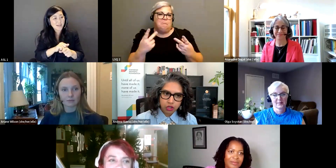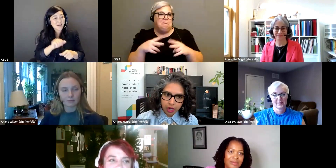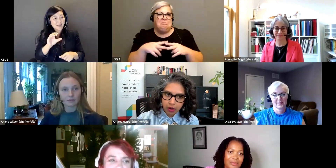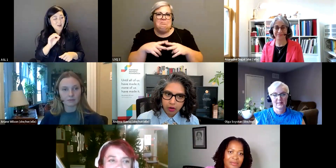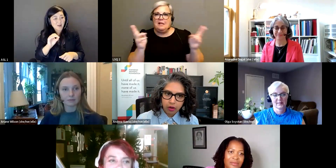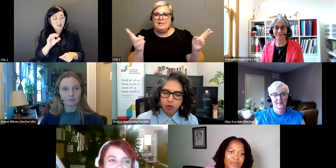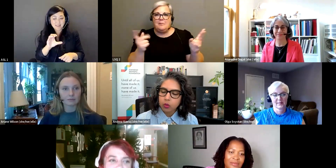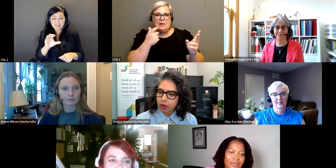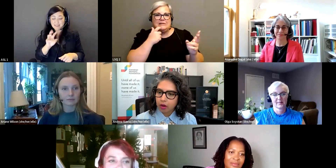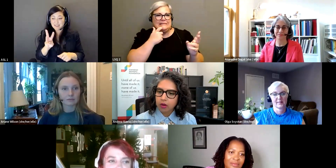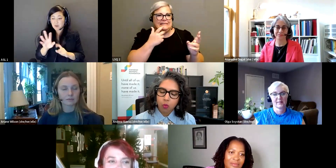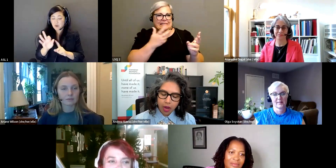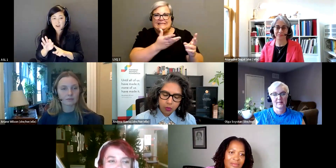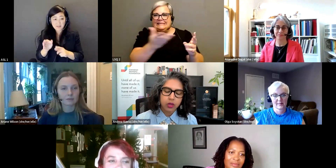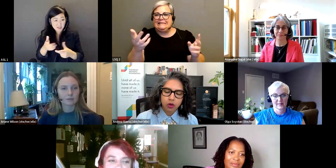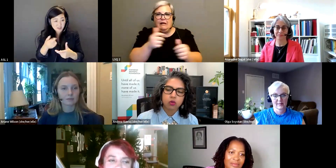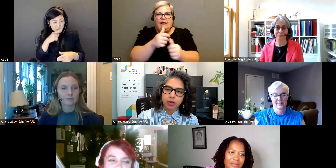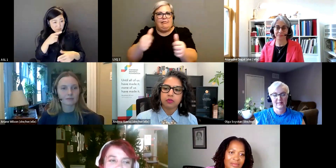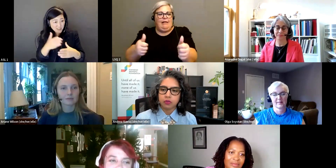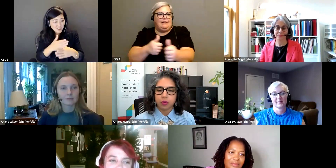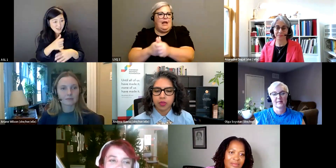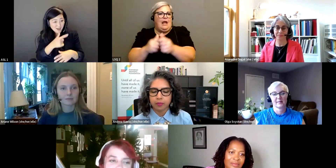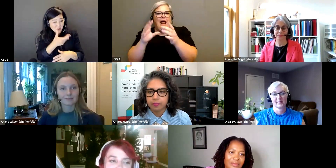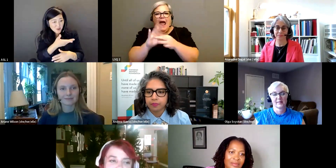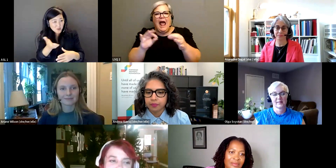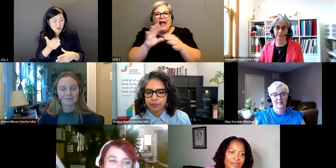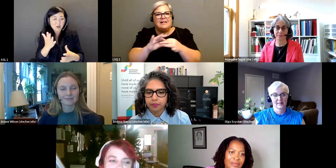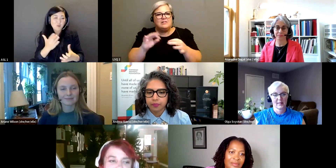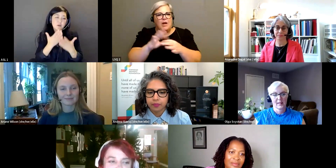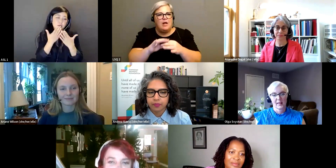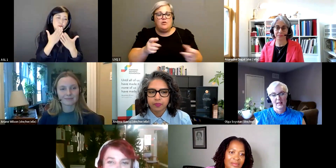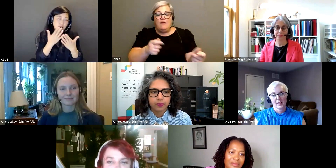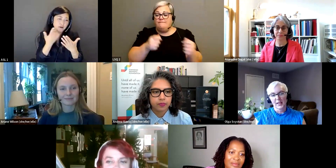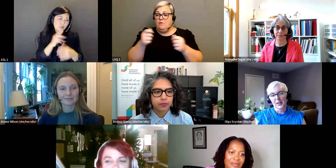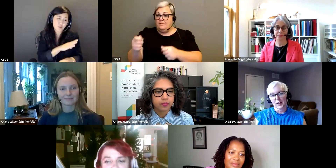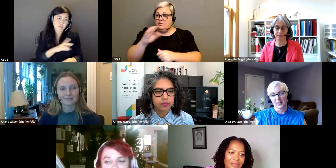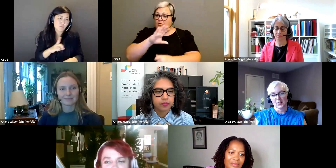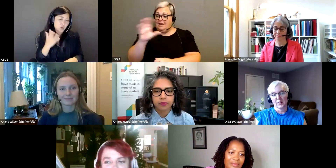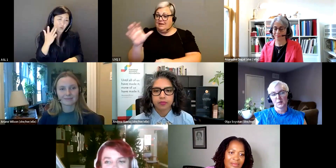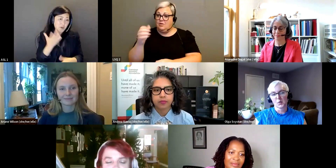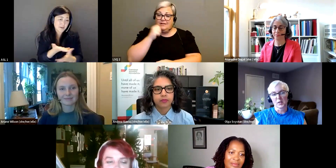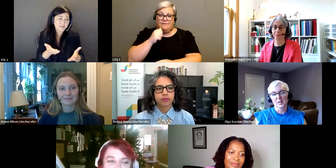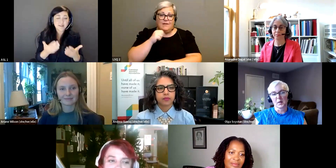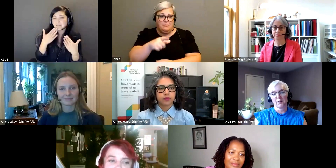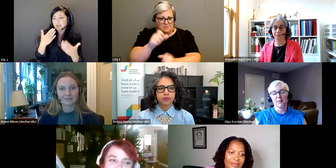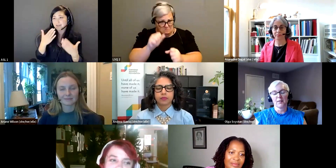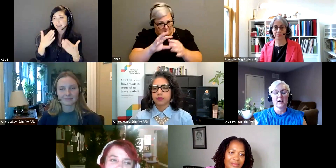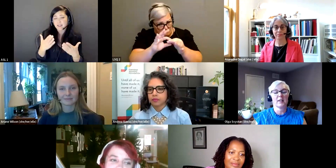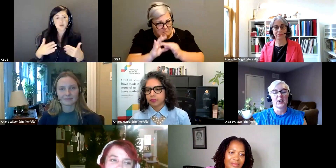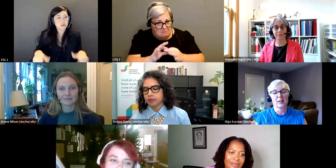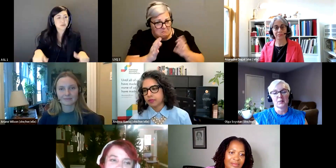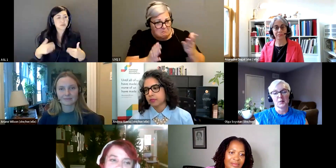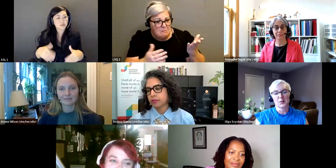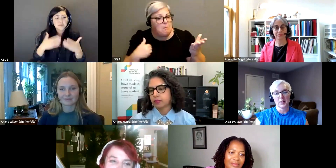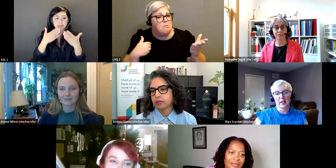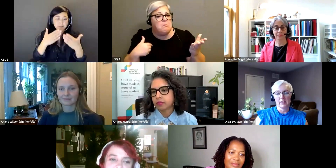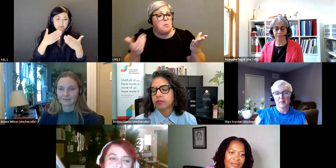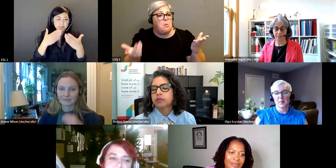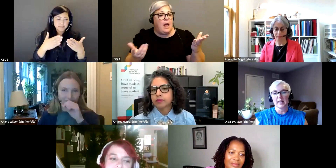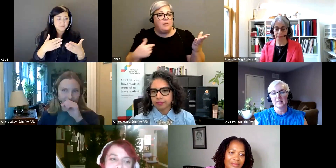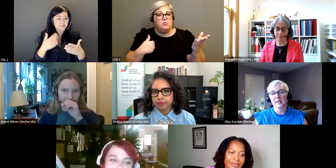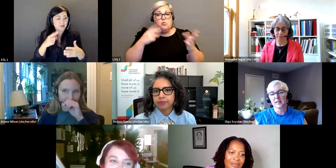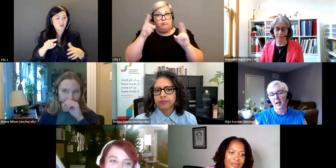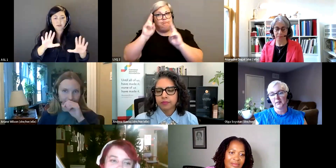ne connaissons pas les personnes qui sont derrière les histoires, les récits d'impact de la Fondation canadienne des femmes. J'aimerais que vous nous en parliez et que vous parliez de pourquoi nous sommes